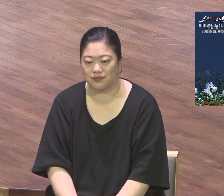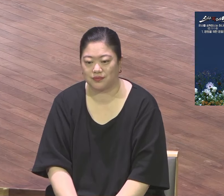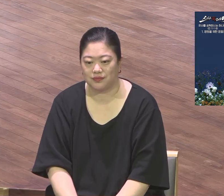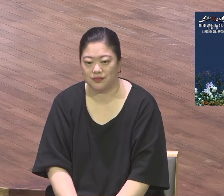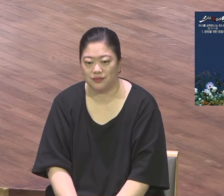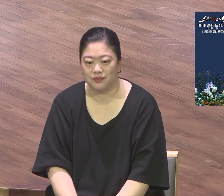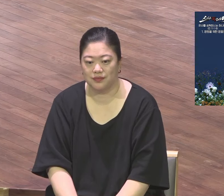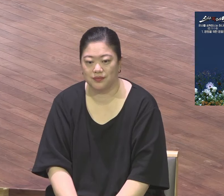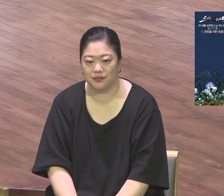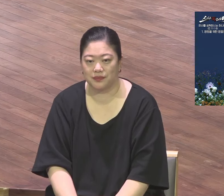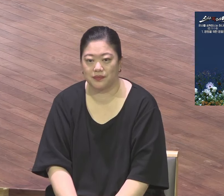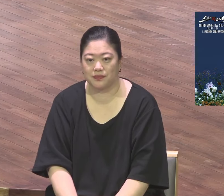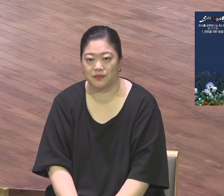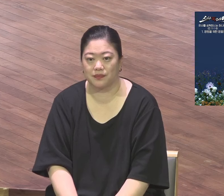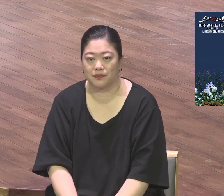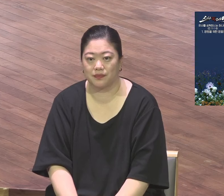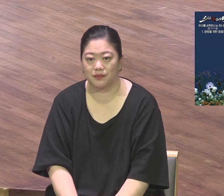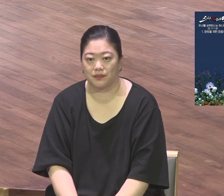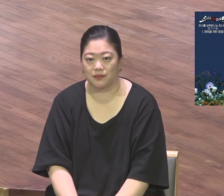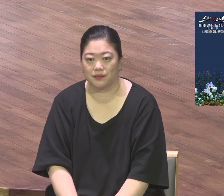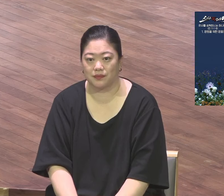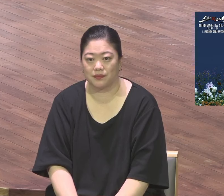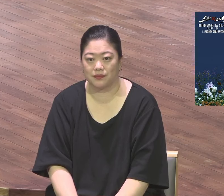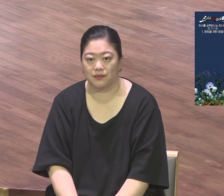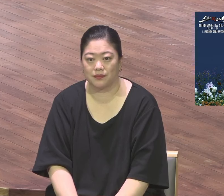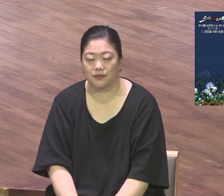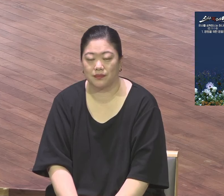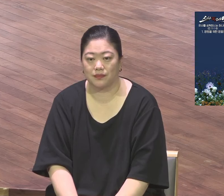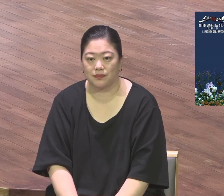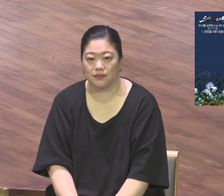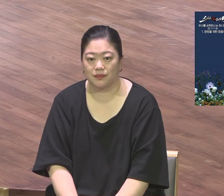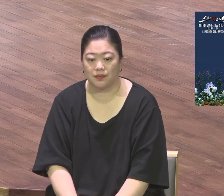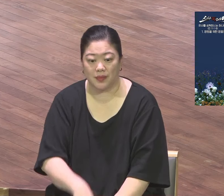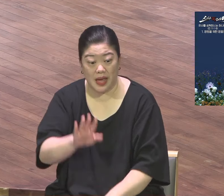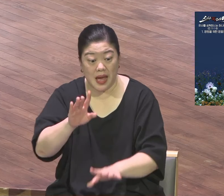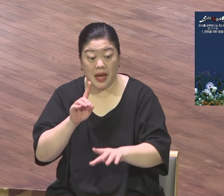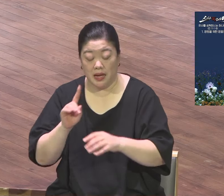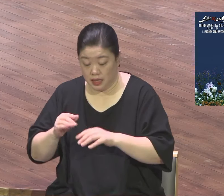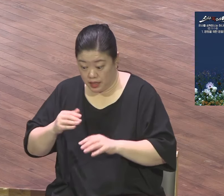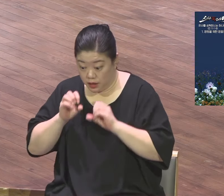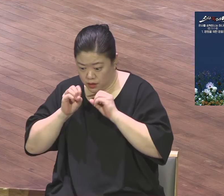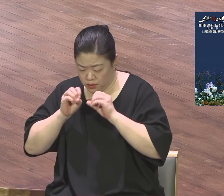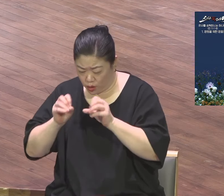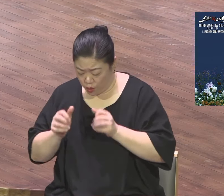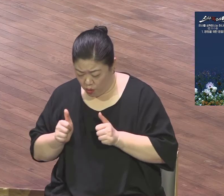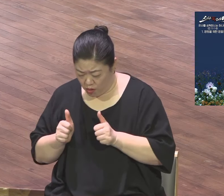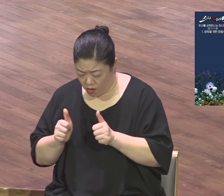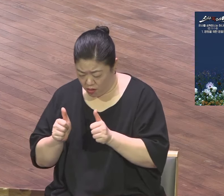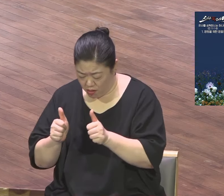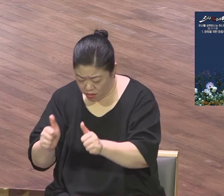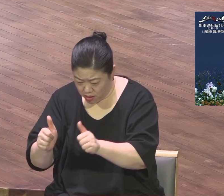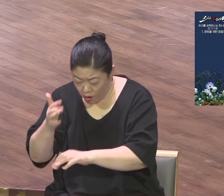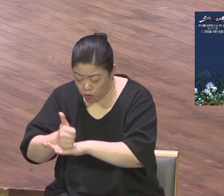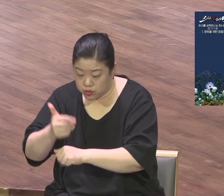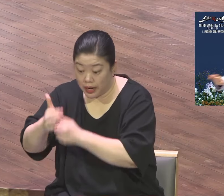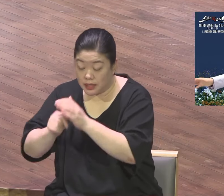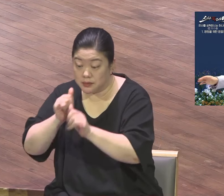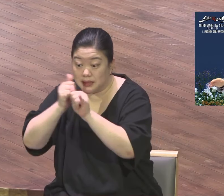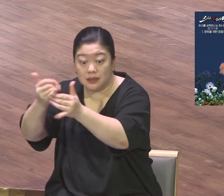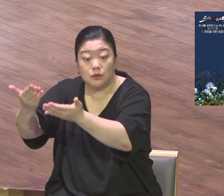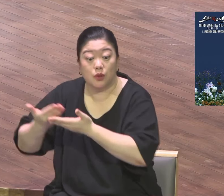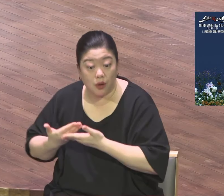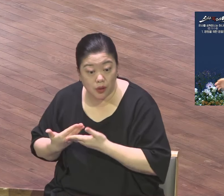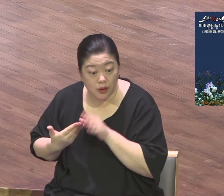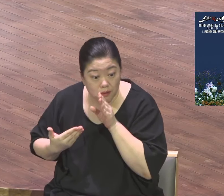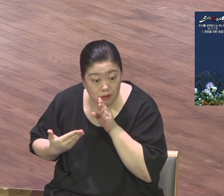반대로 복음을 위한 기스랭크, 복음을 방해한 거 다 돌아옵니다. 후손들까지 다